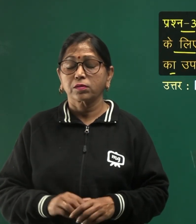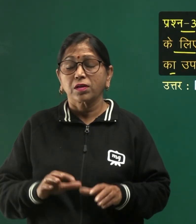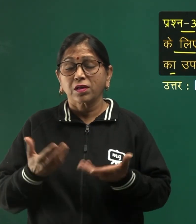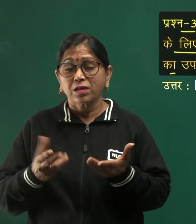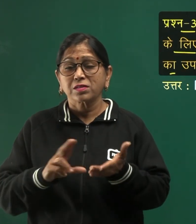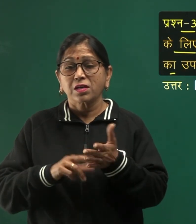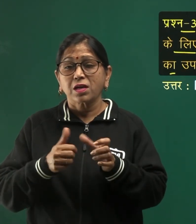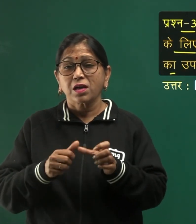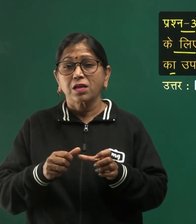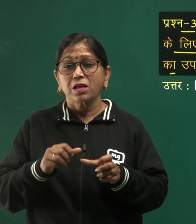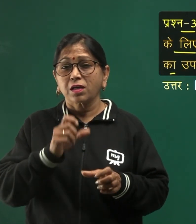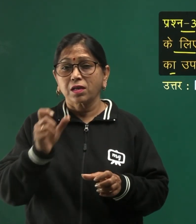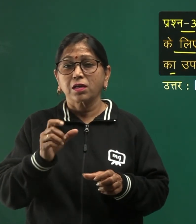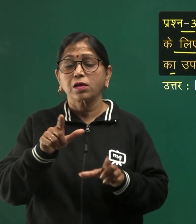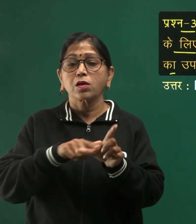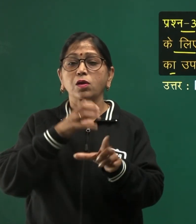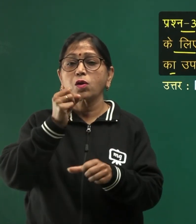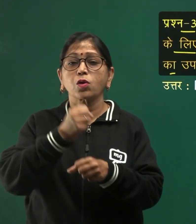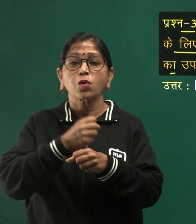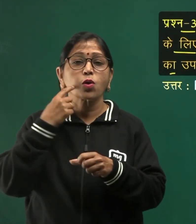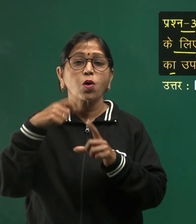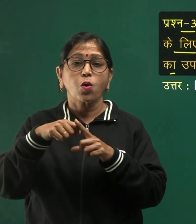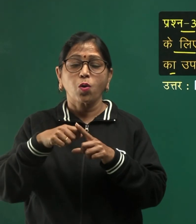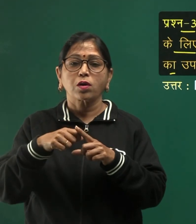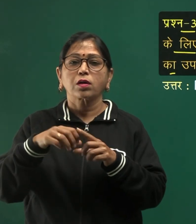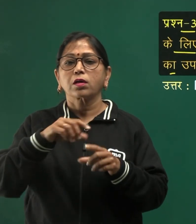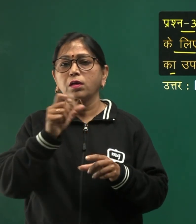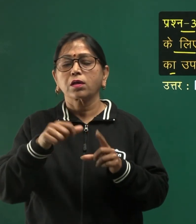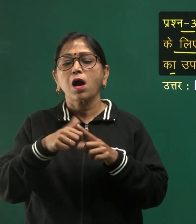किस सोडियम योग का